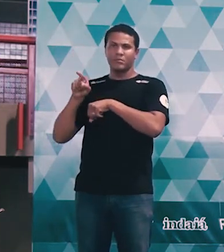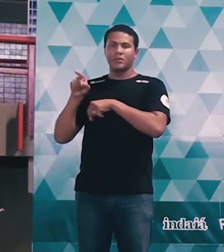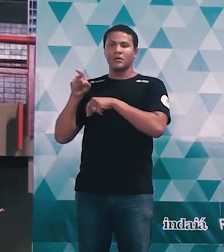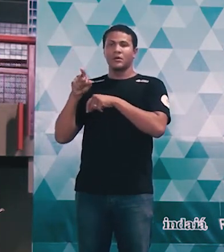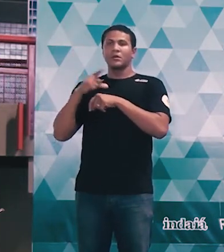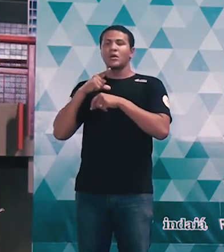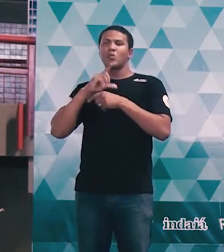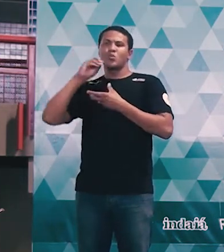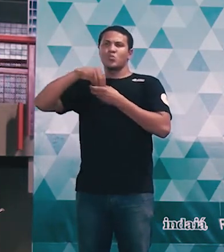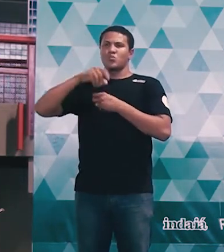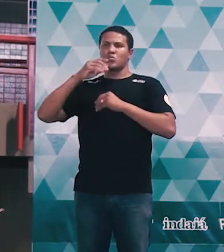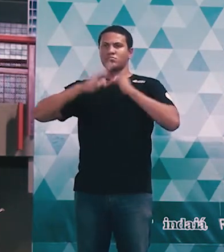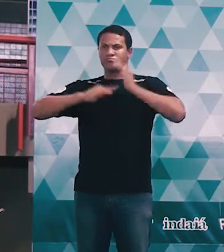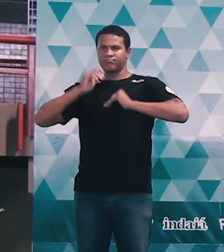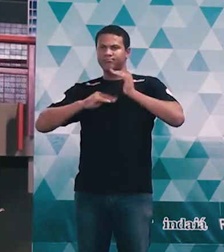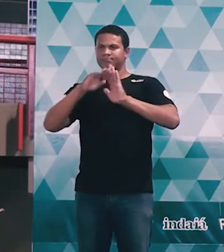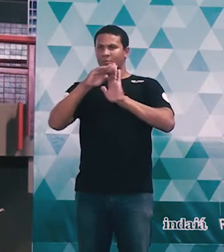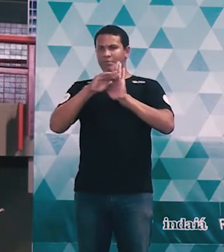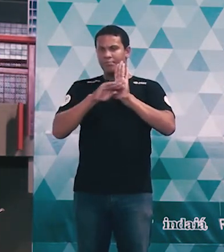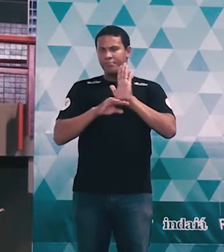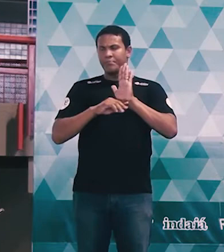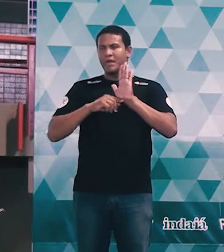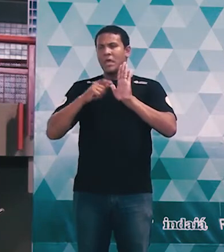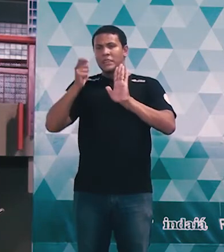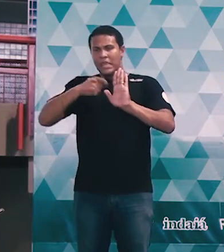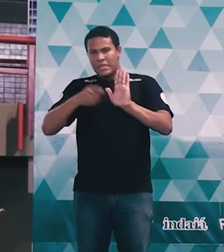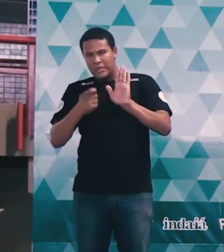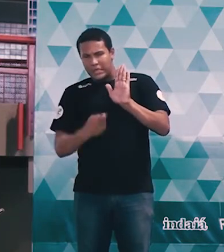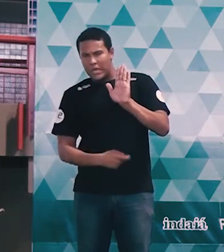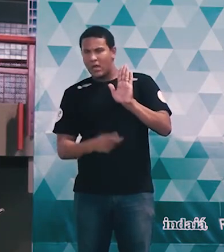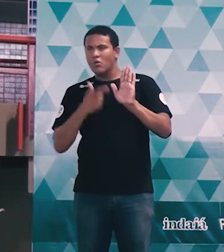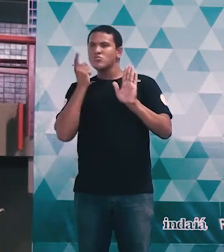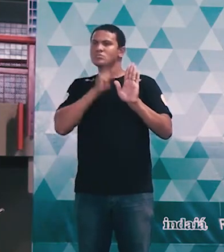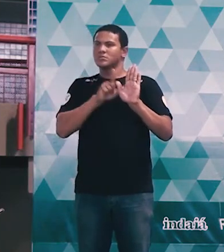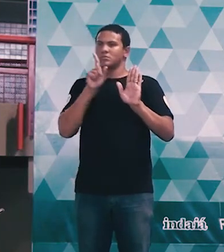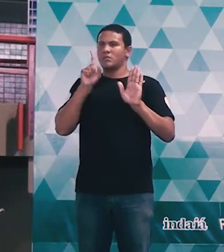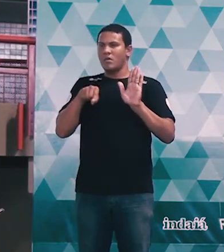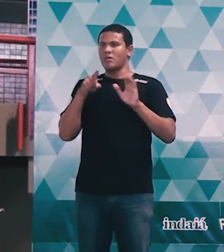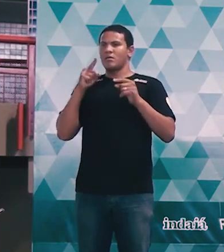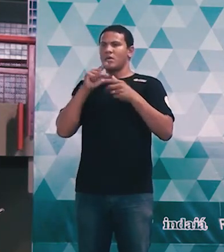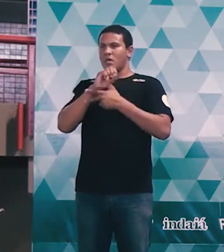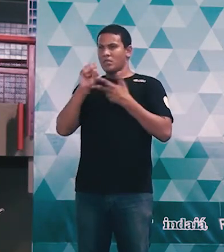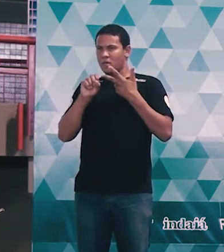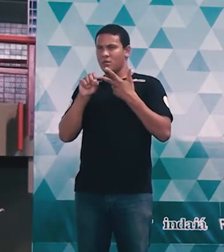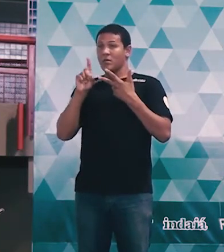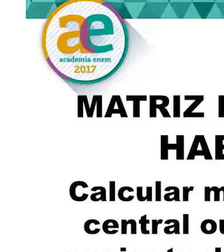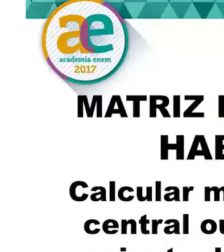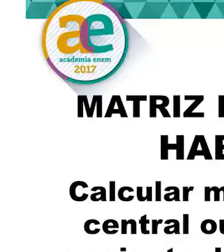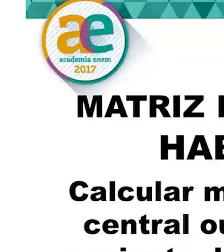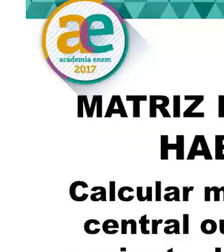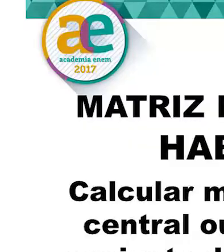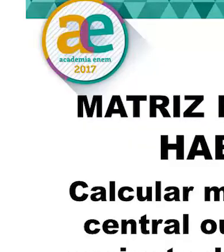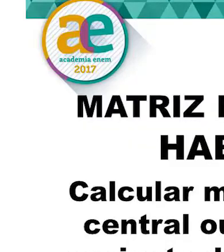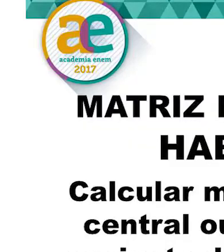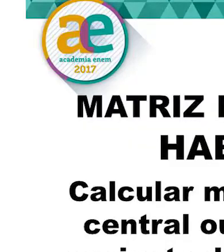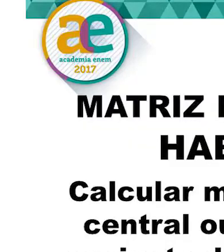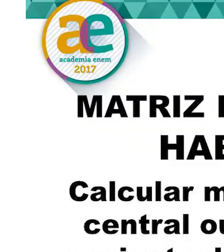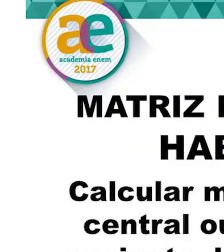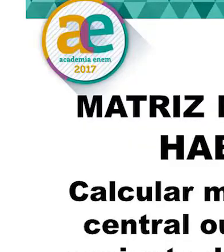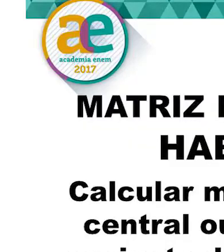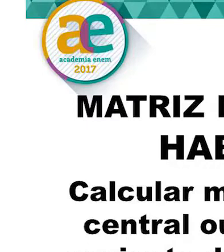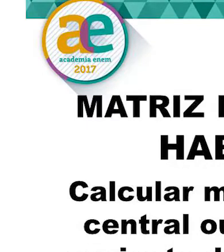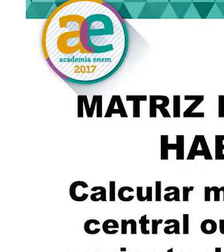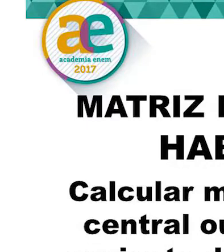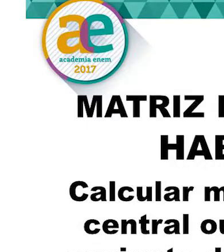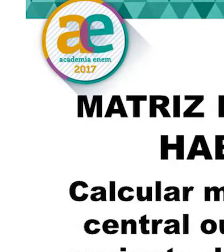adquirir para conseguir fazer essa prova do Enem. E uma das habilidades, que é exatamente a habilidade 27, trata exatamente de